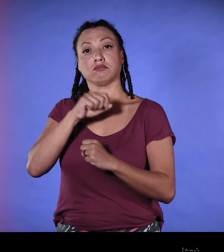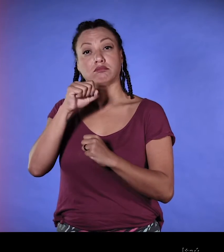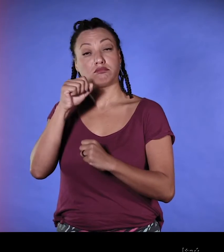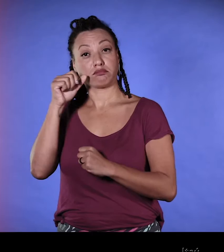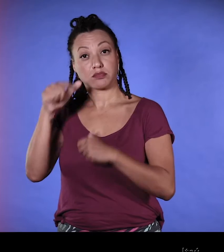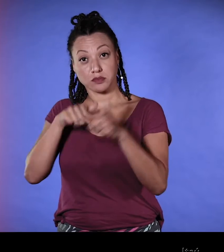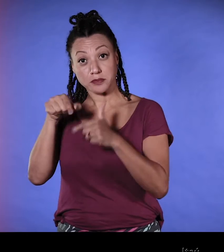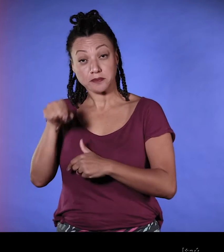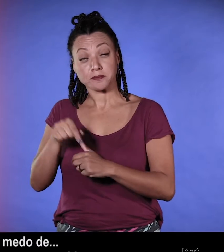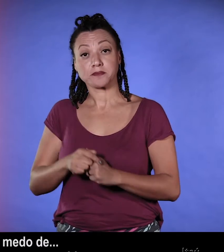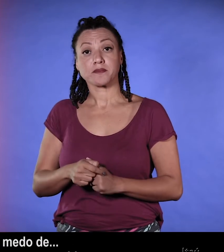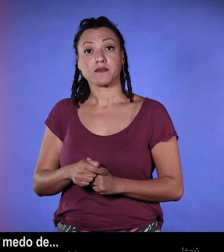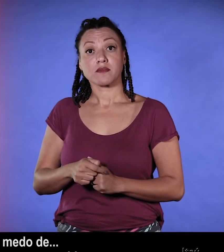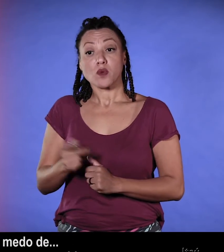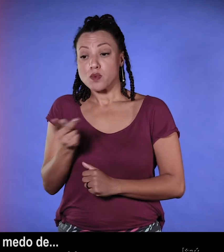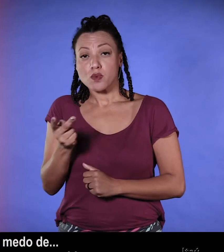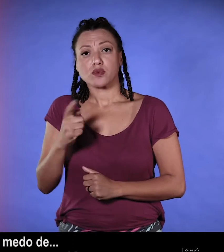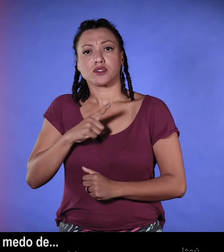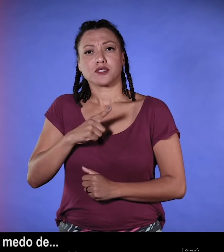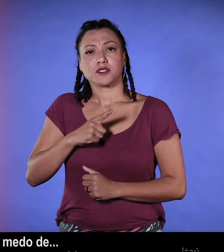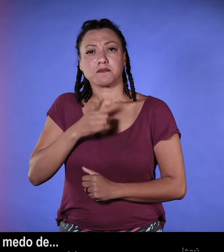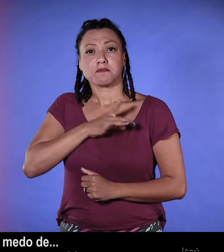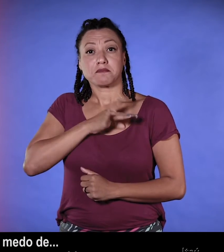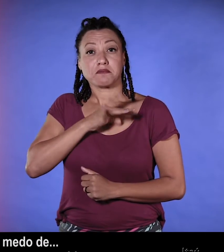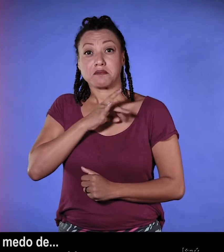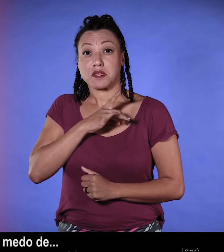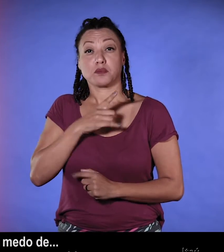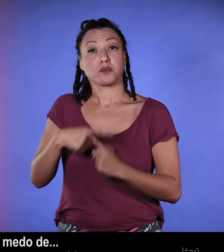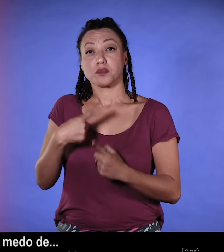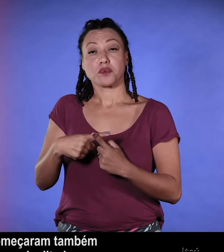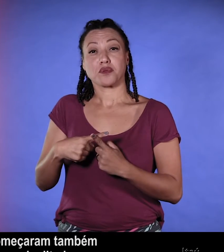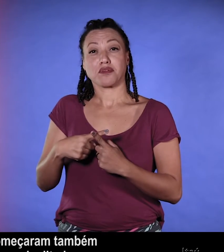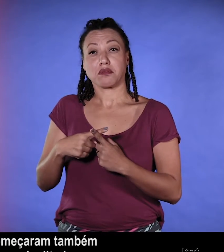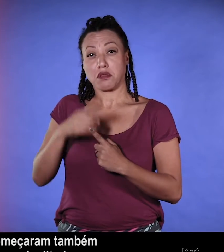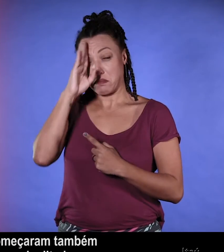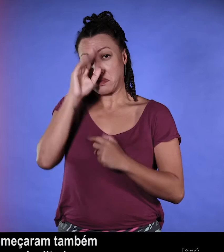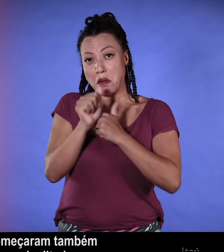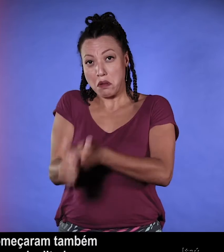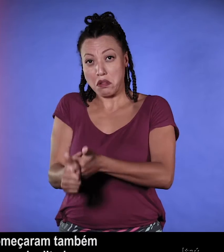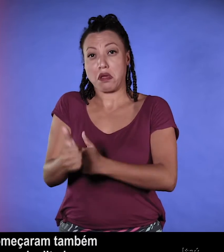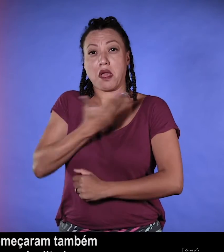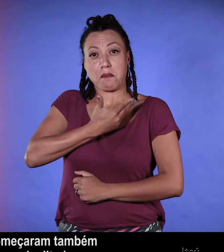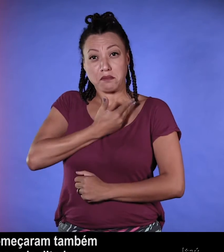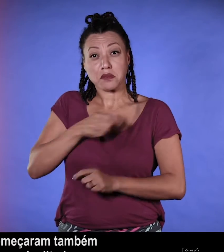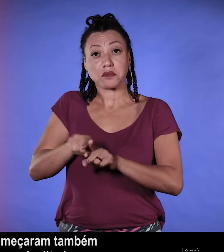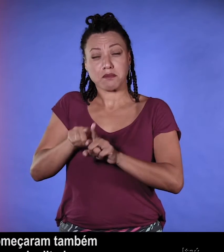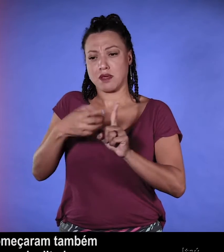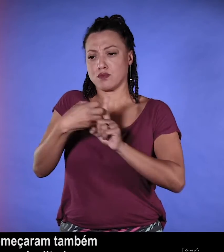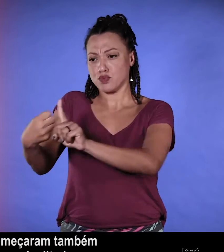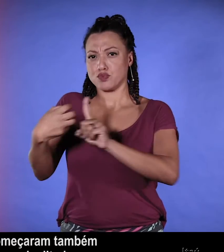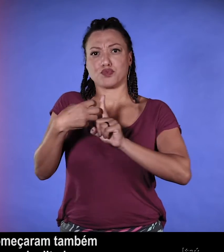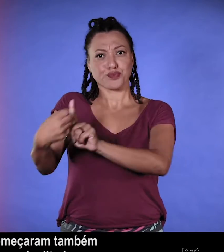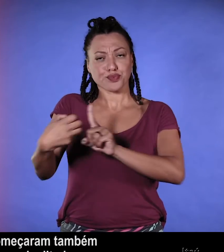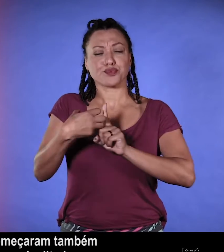fábrica. Eles tinham medo eles começaram a ser perseguidos, amigos deles começaram também